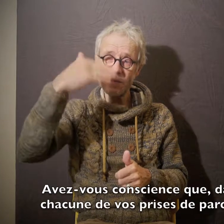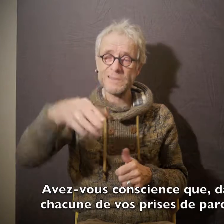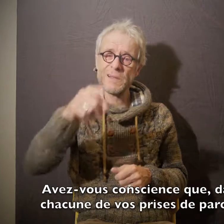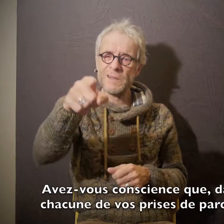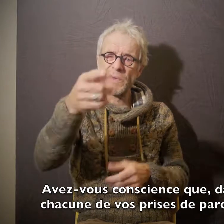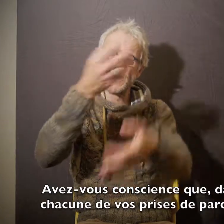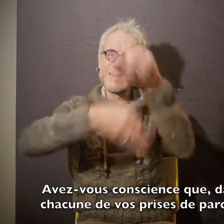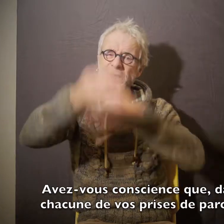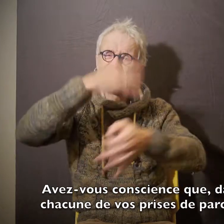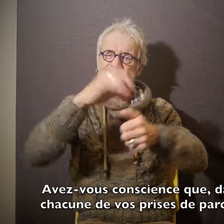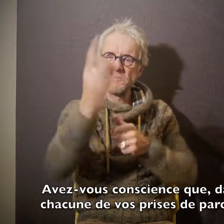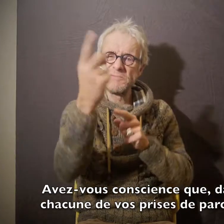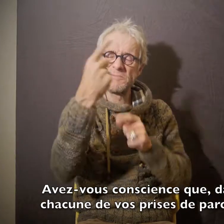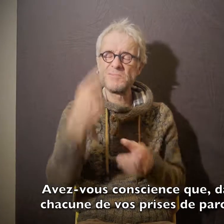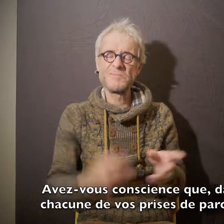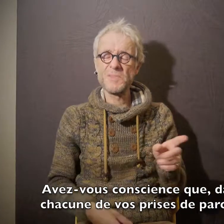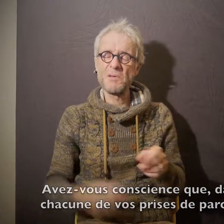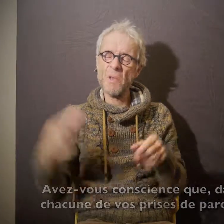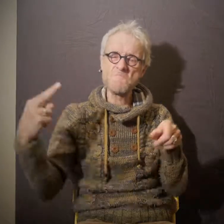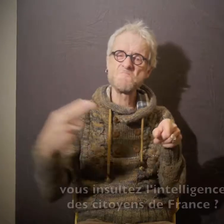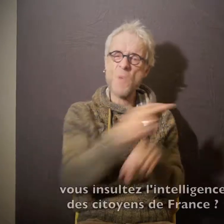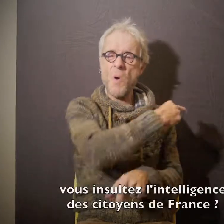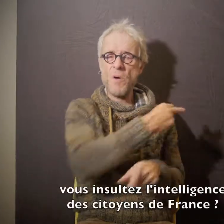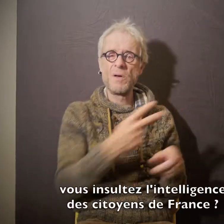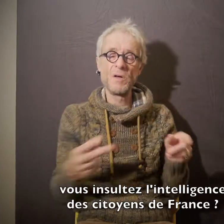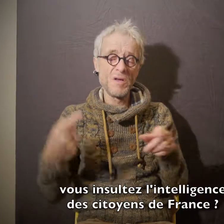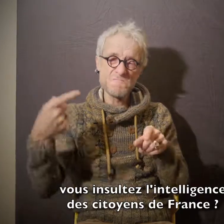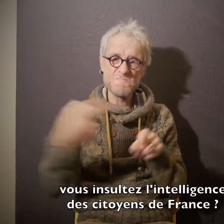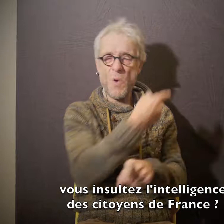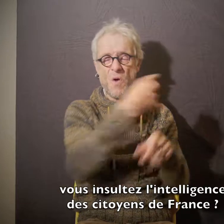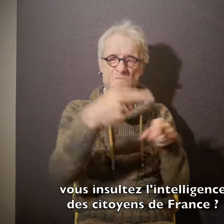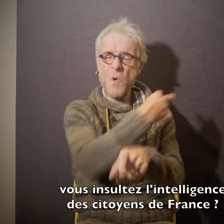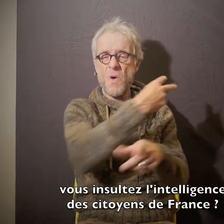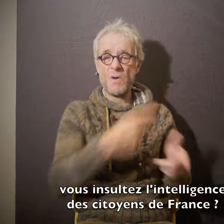Avez-vous conscience que dans chacune de vos prises de parole, vous insultez l'intelligence des citoyens de France?